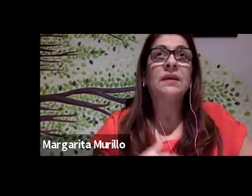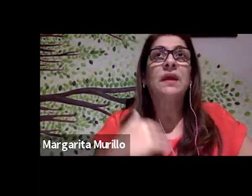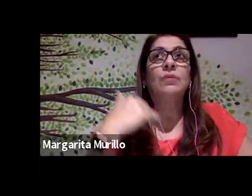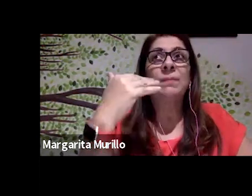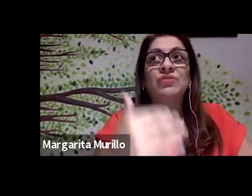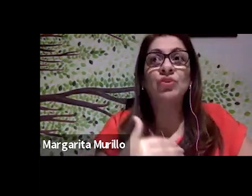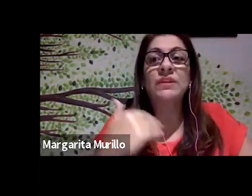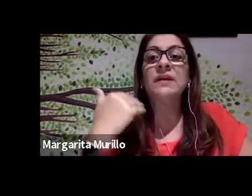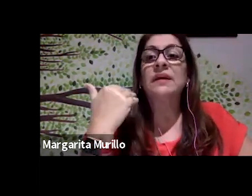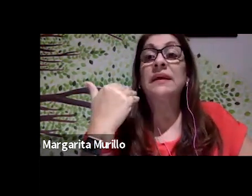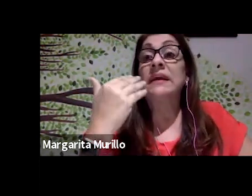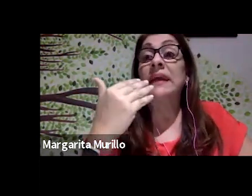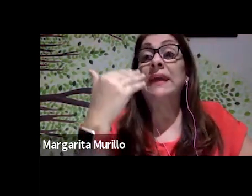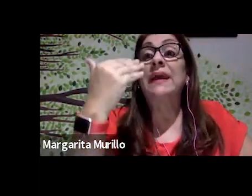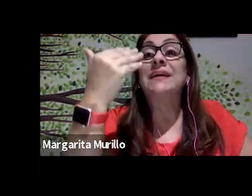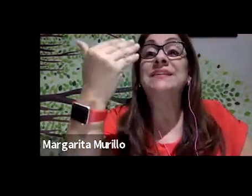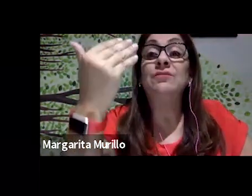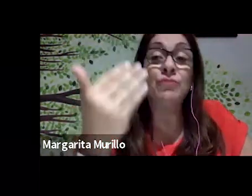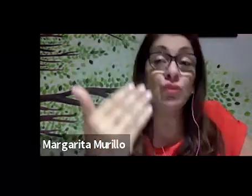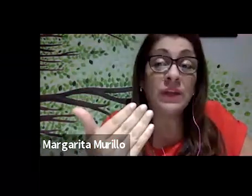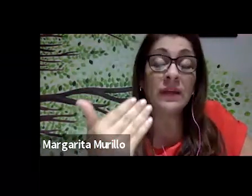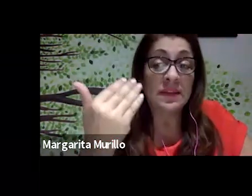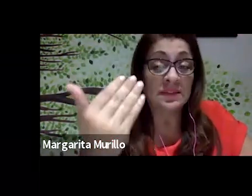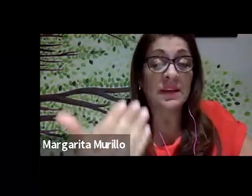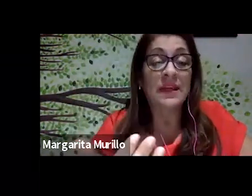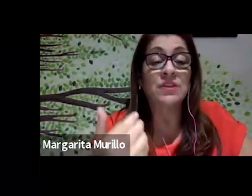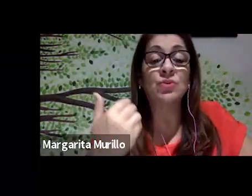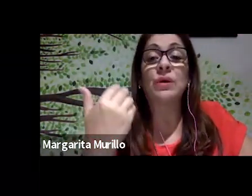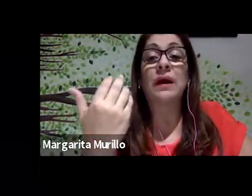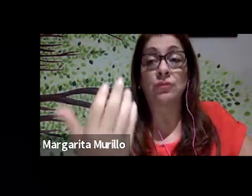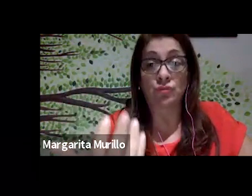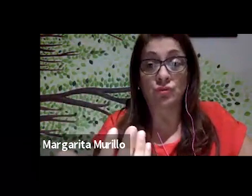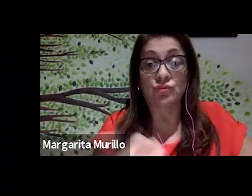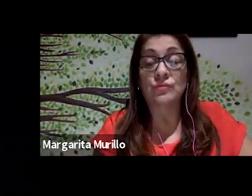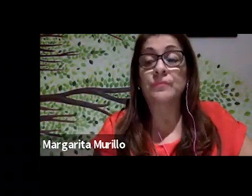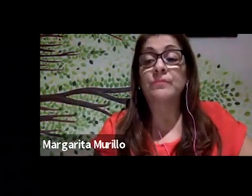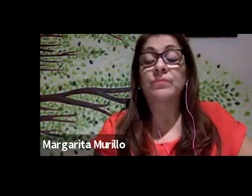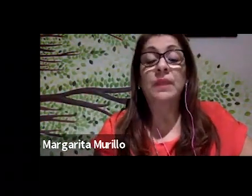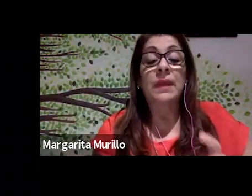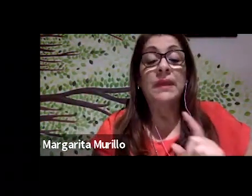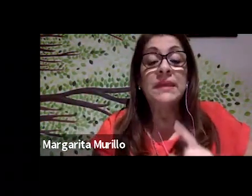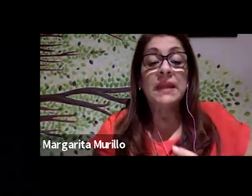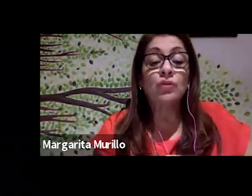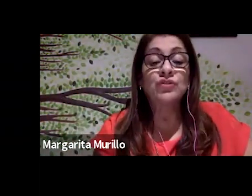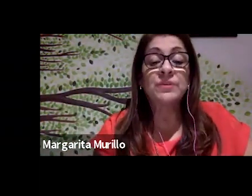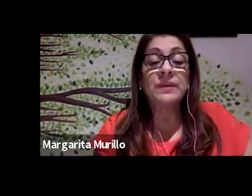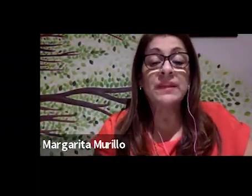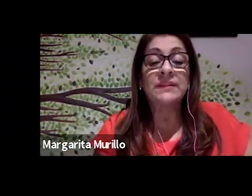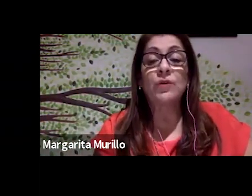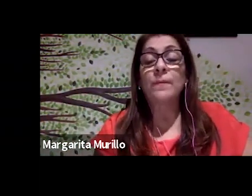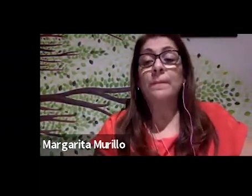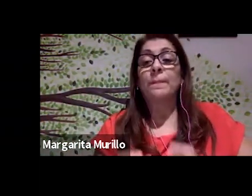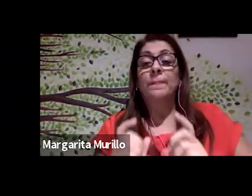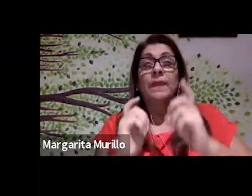en una persona que Disfruta de hacerle daño a los otros y el acoso